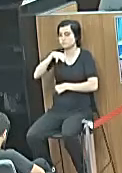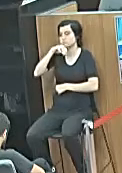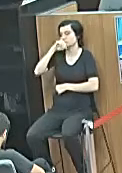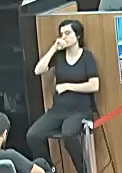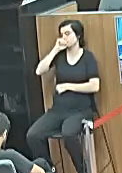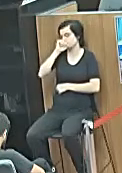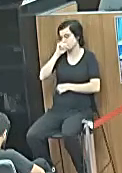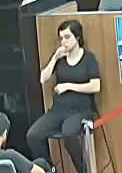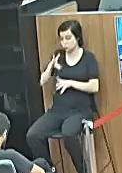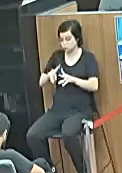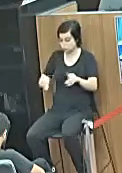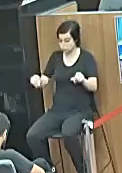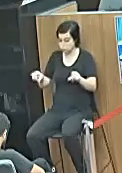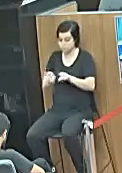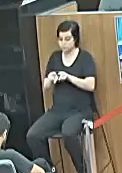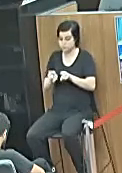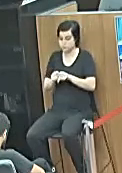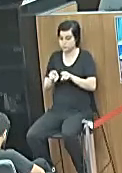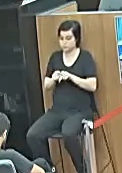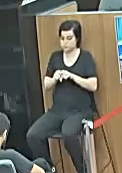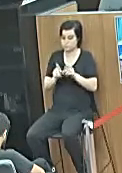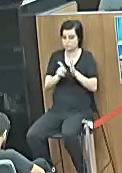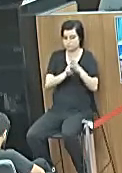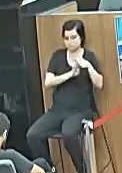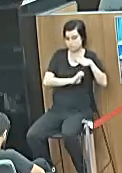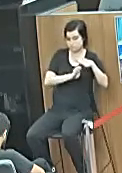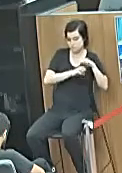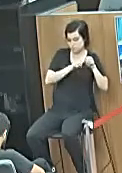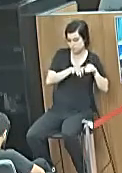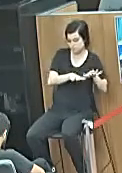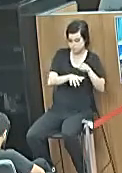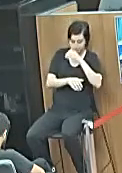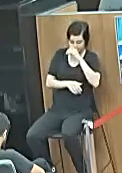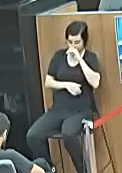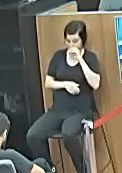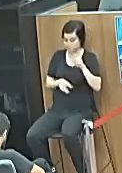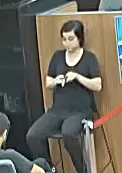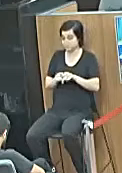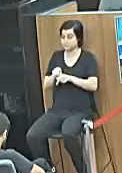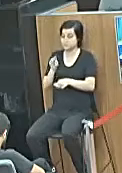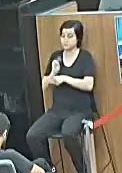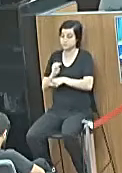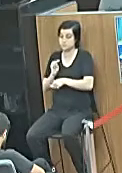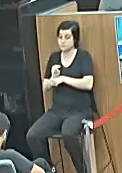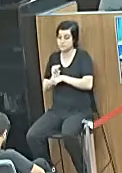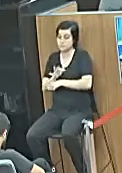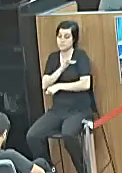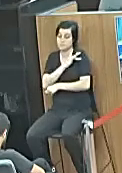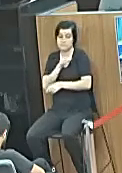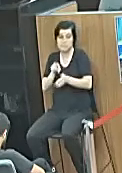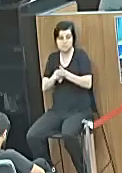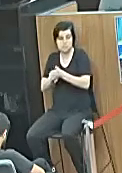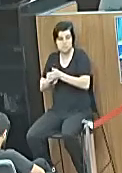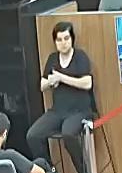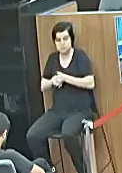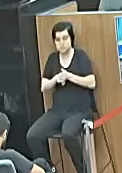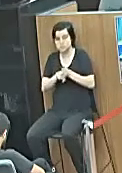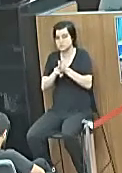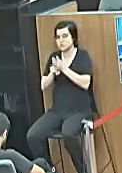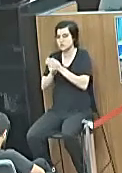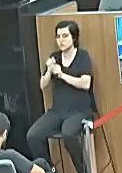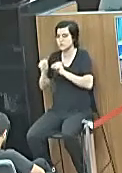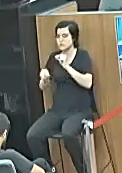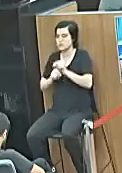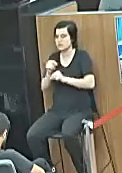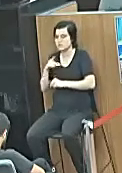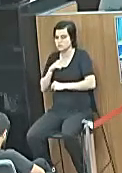do solo e de efluentes líquidos industriais e controlar monitorar e fiscalizar as atividades de pesquisa